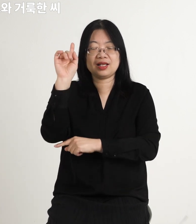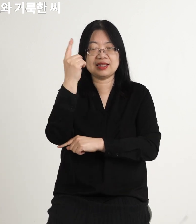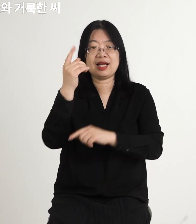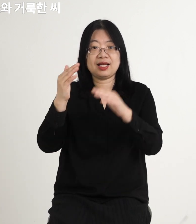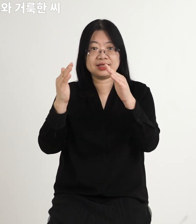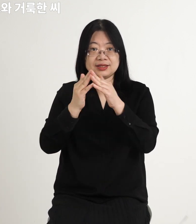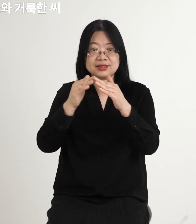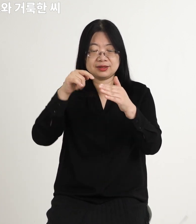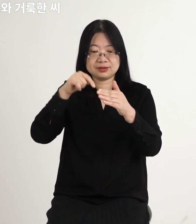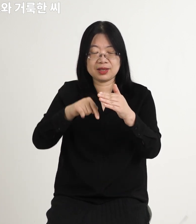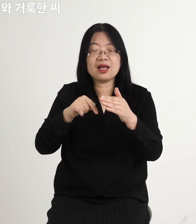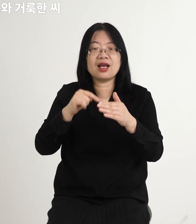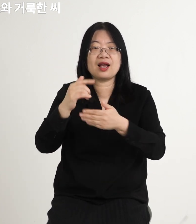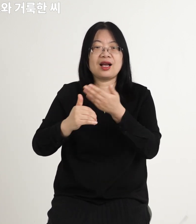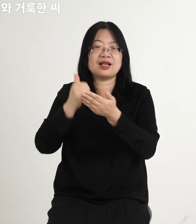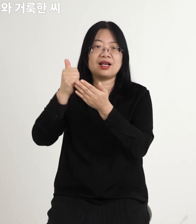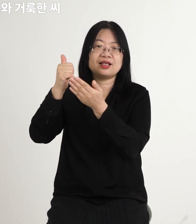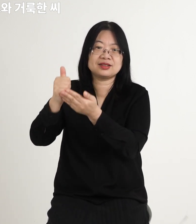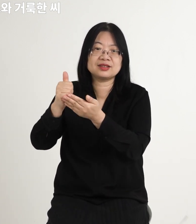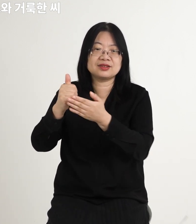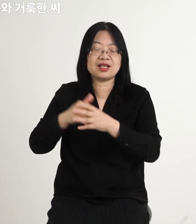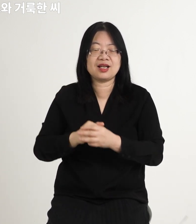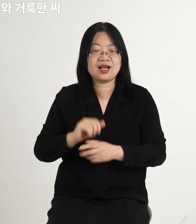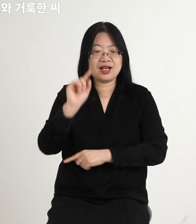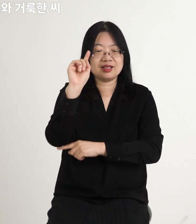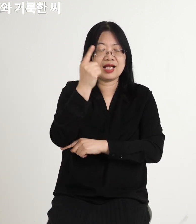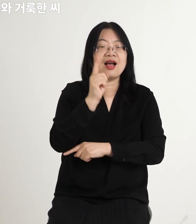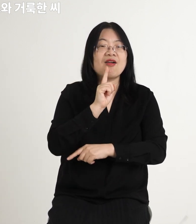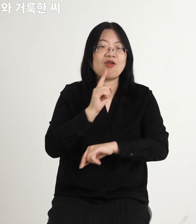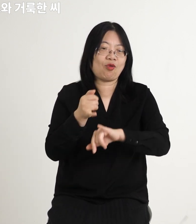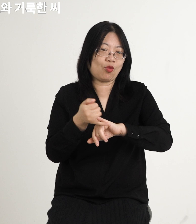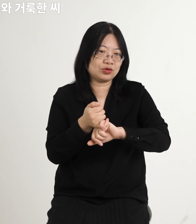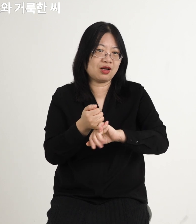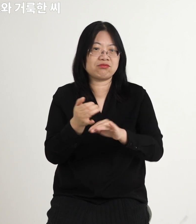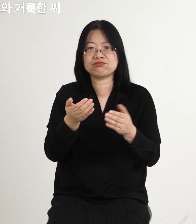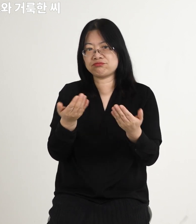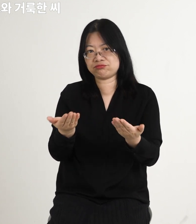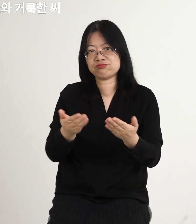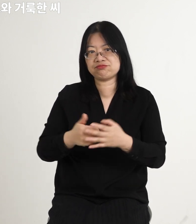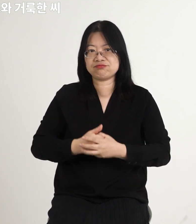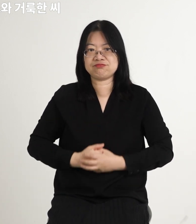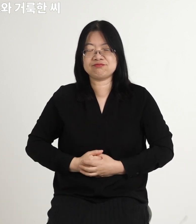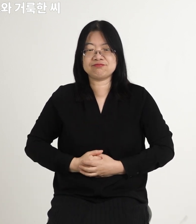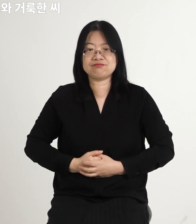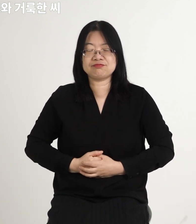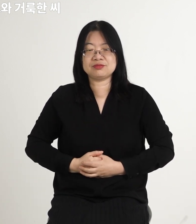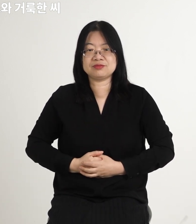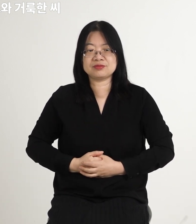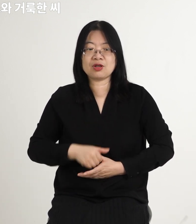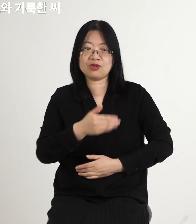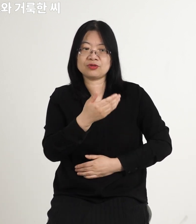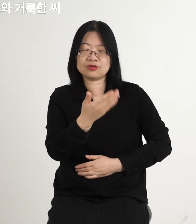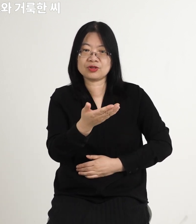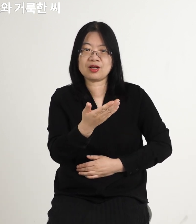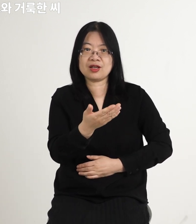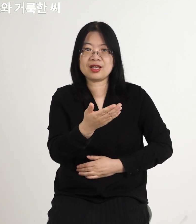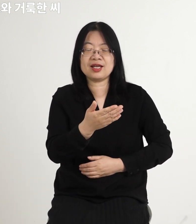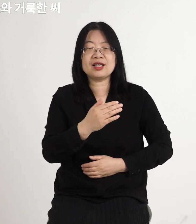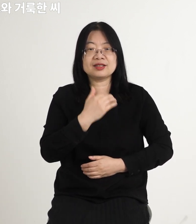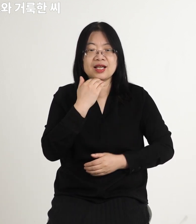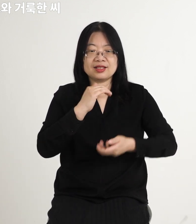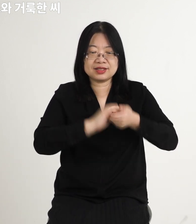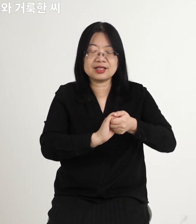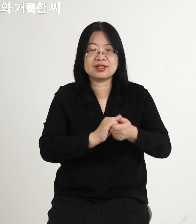집에 하나님이 그 소위 다윗의 언약을 하신 겁니다. 네 수완이 차서